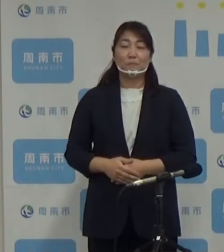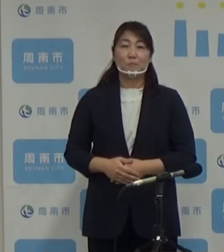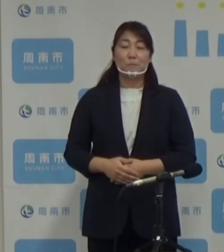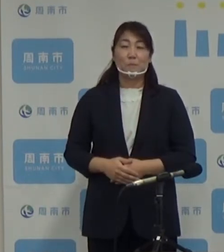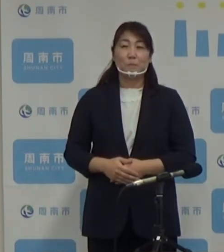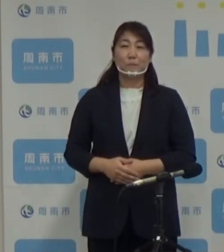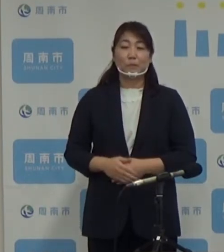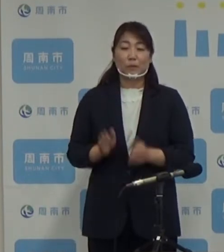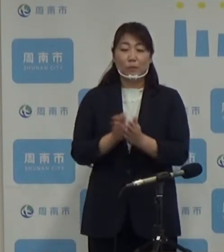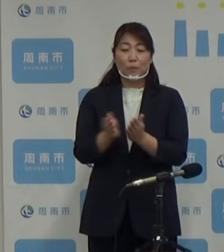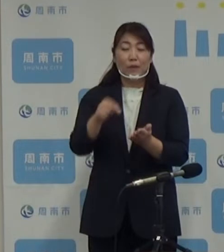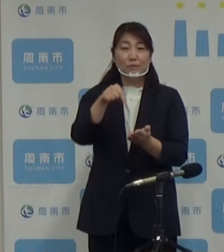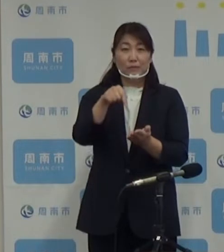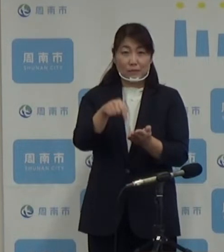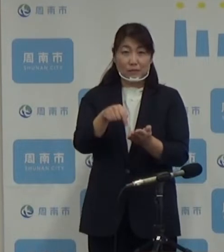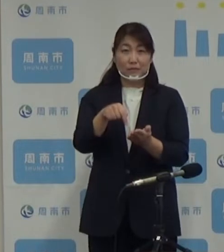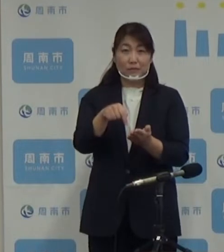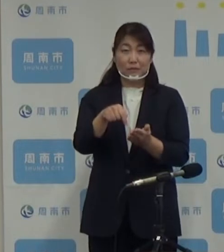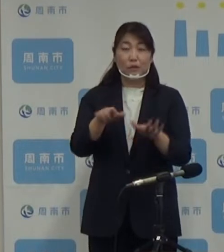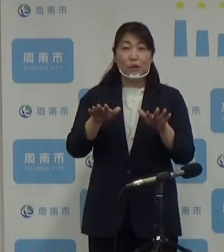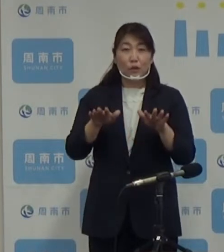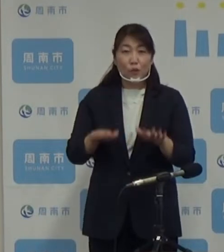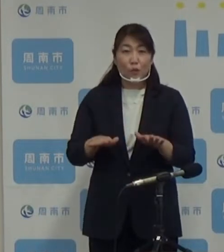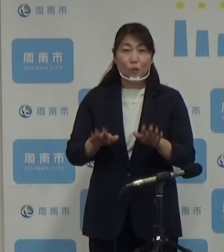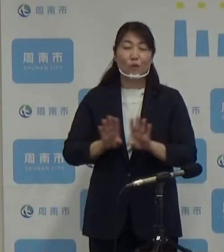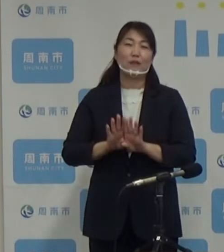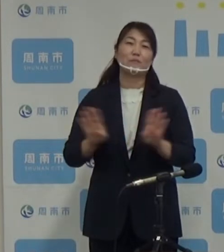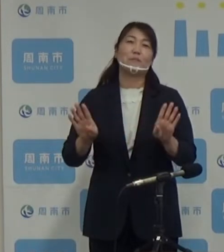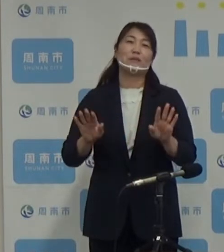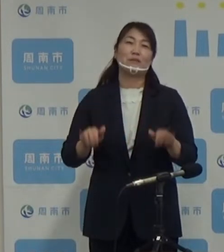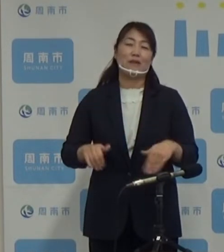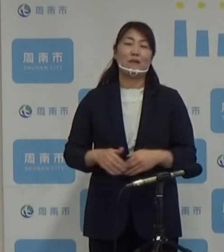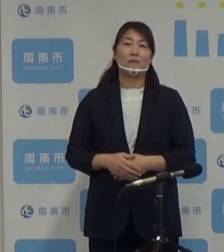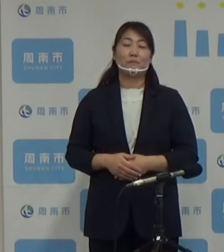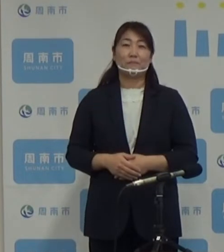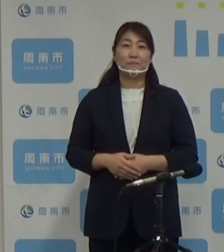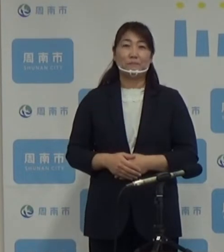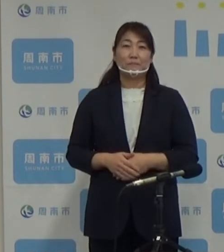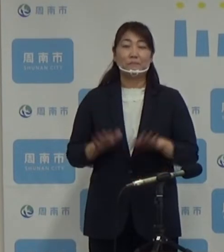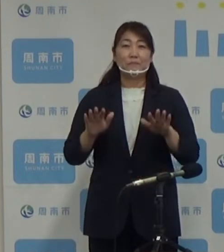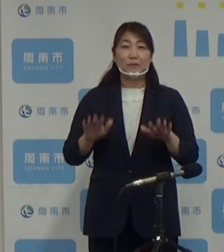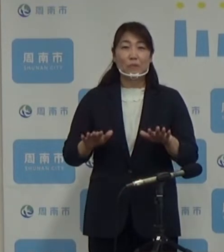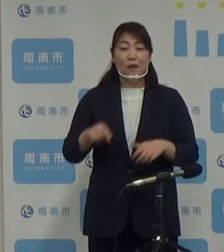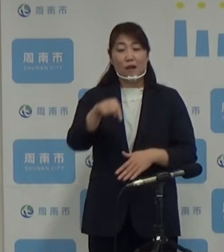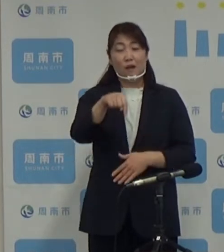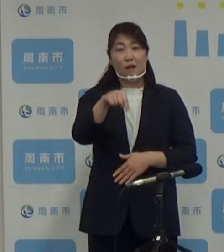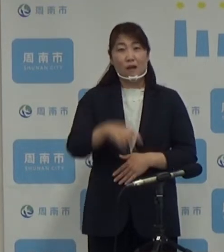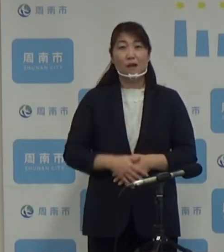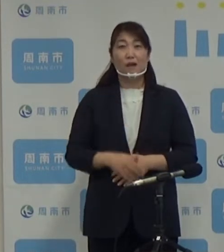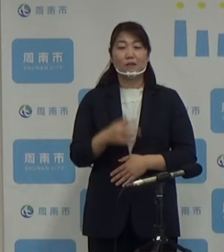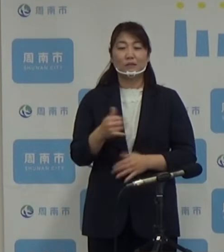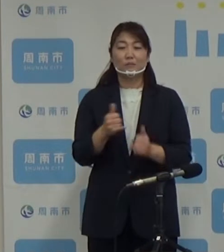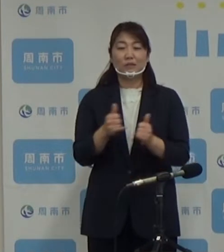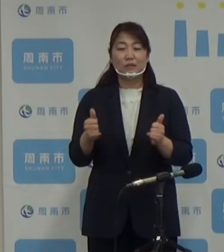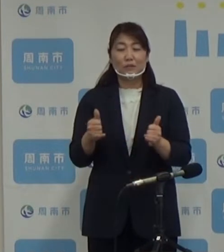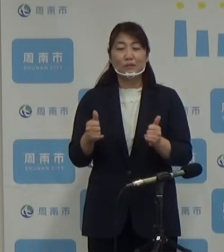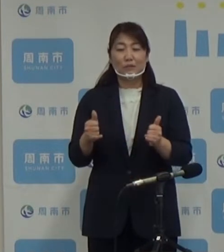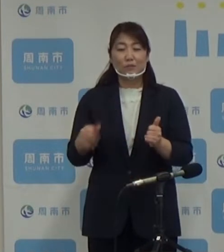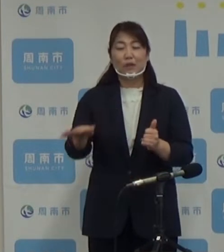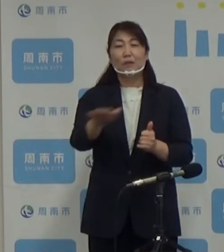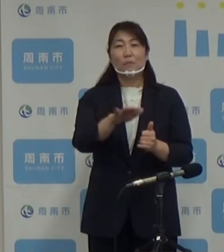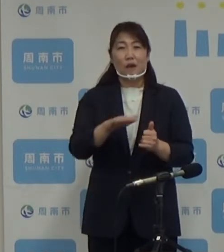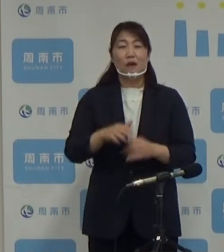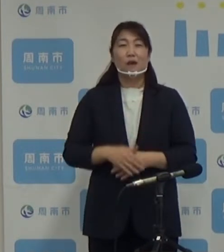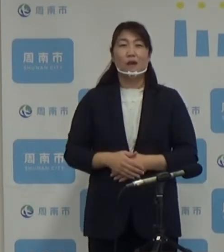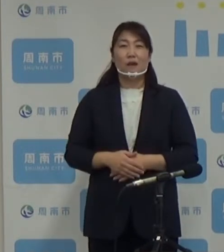ページにつきましてはは本日公開いたしました現在斎藤では市民ライターの皆様が